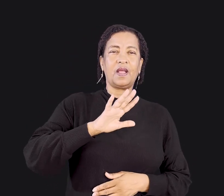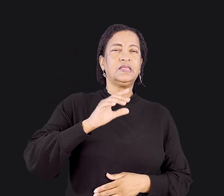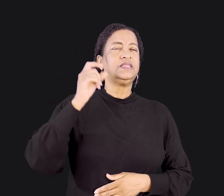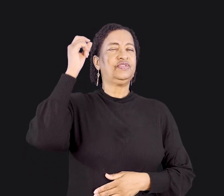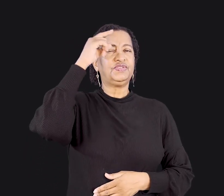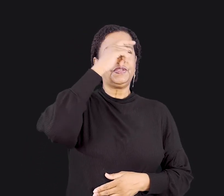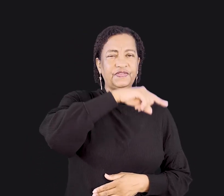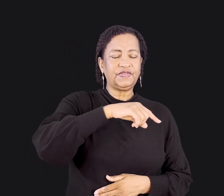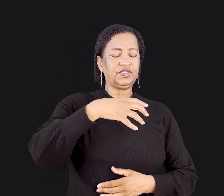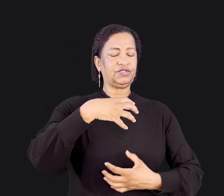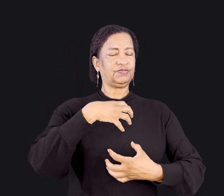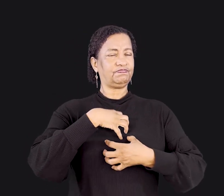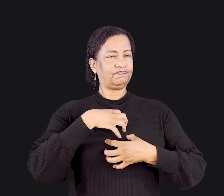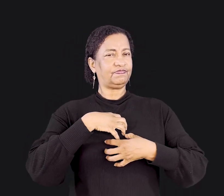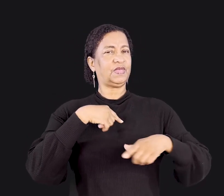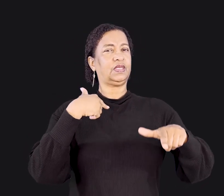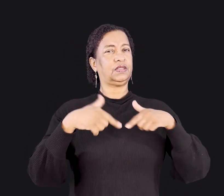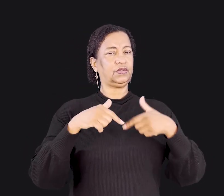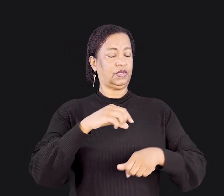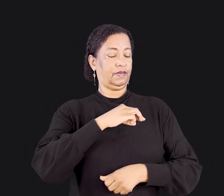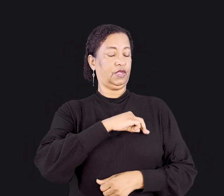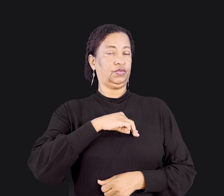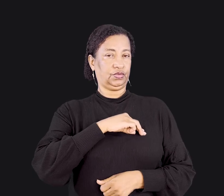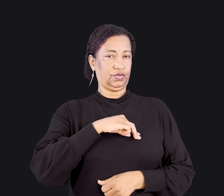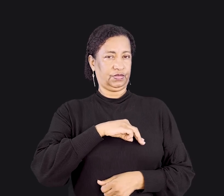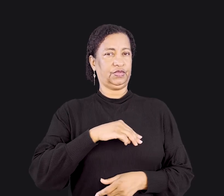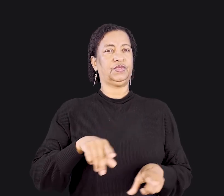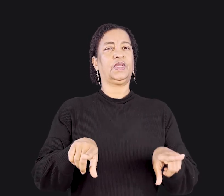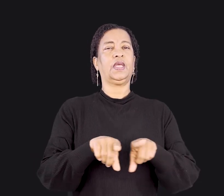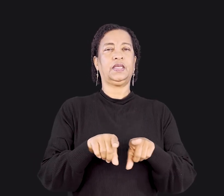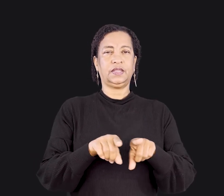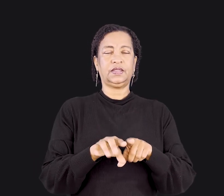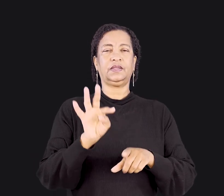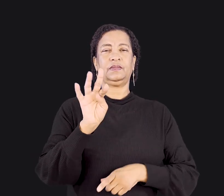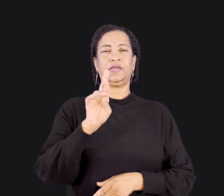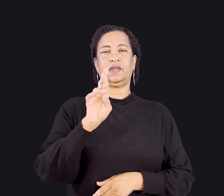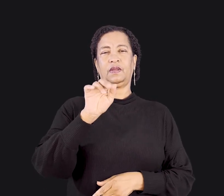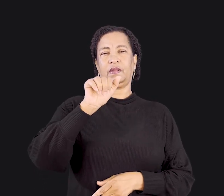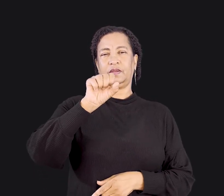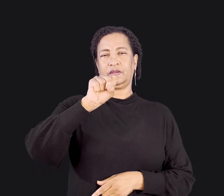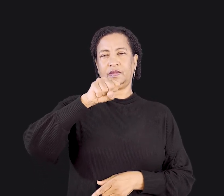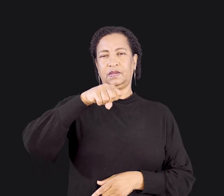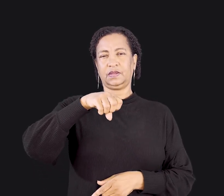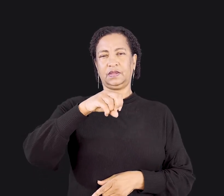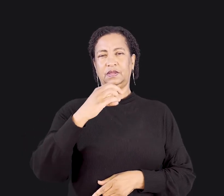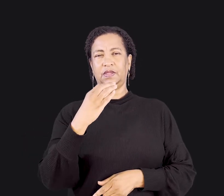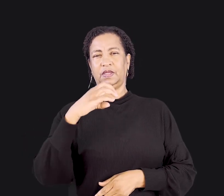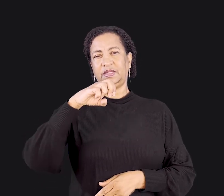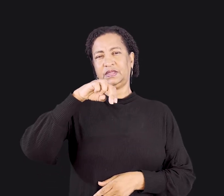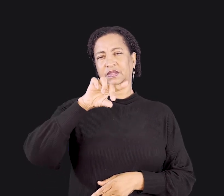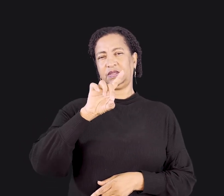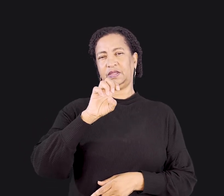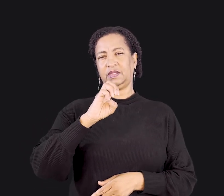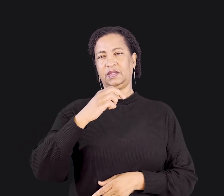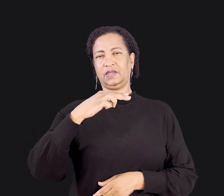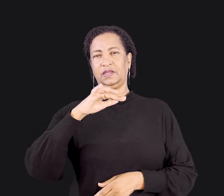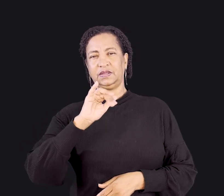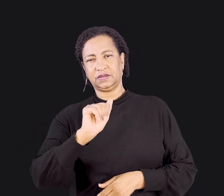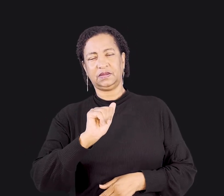e das áreas sensíveis do trabalho dele e, finalmente, da transcendência do ministro. Paulo abordou todas essas